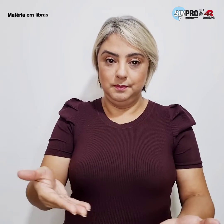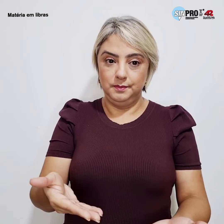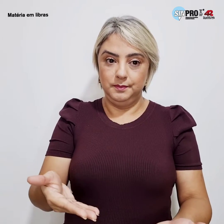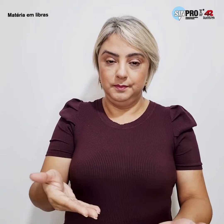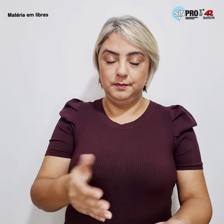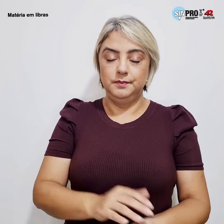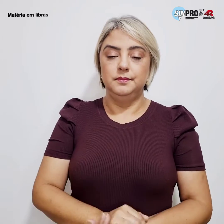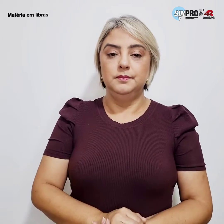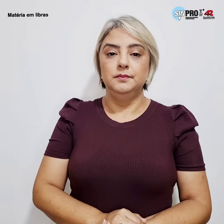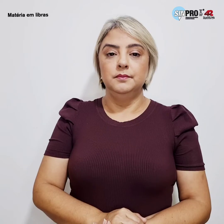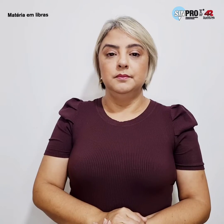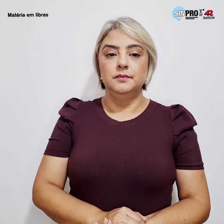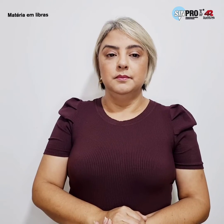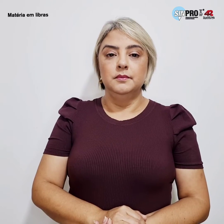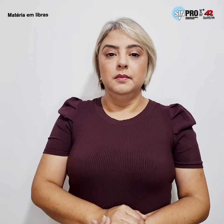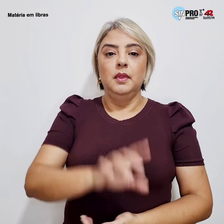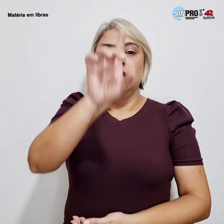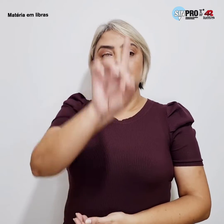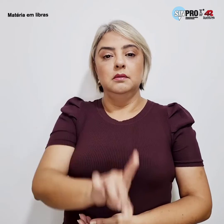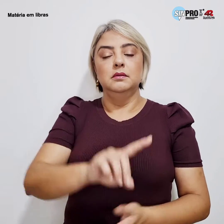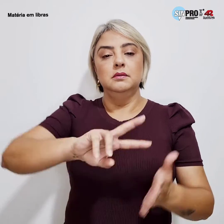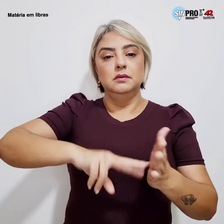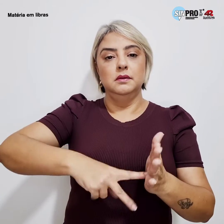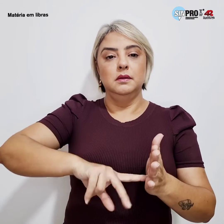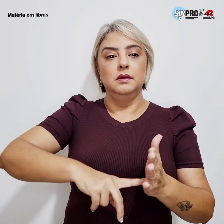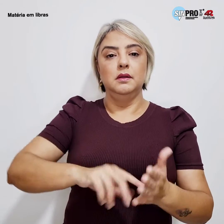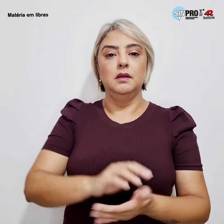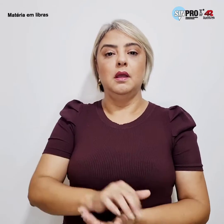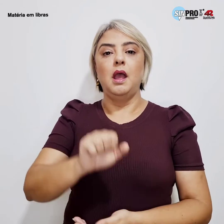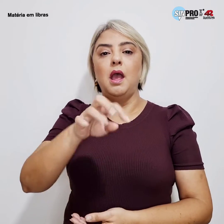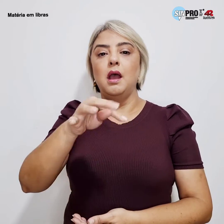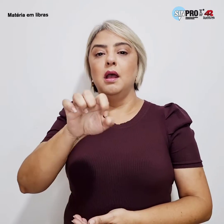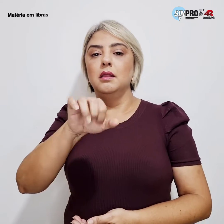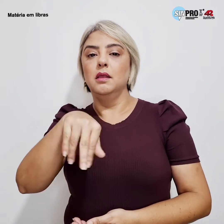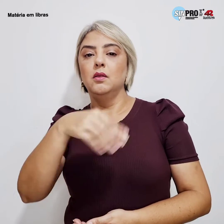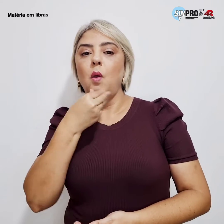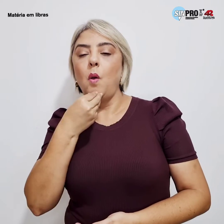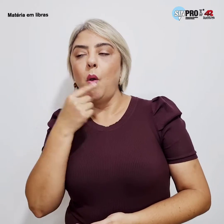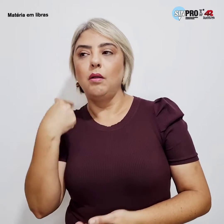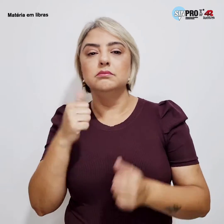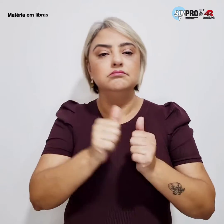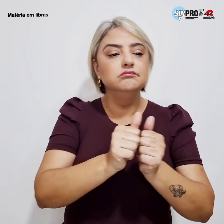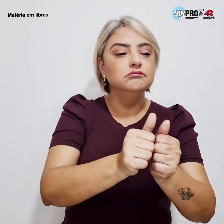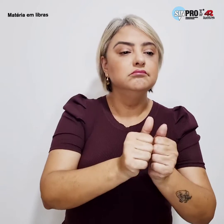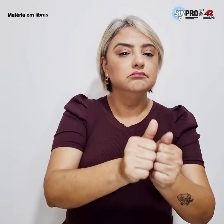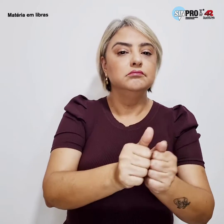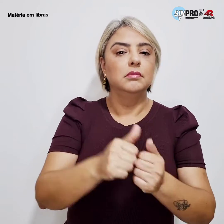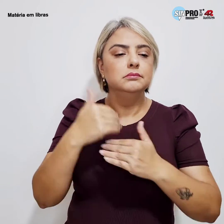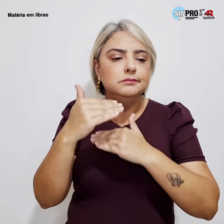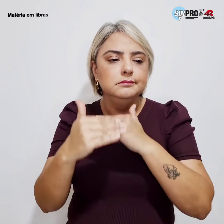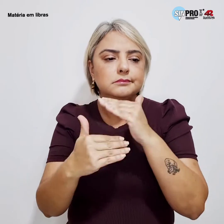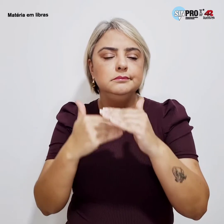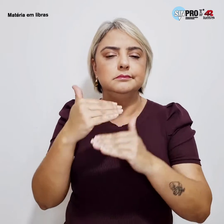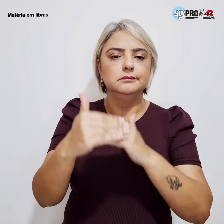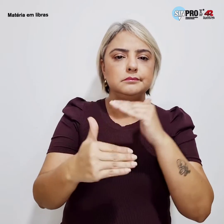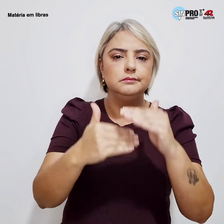Completa. O diretor do Simpro, Anderson Correia, que acompanhou o processo no SED